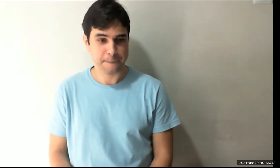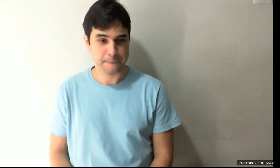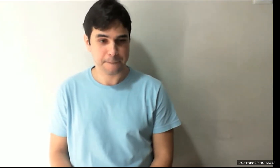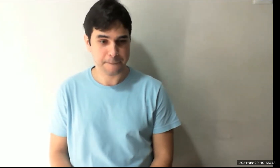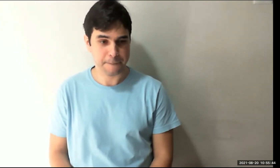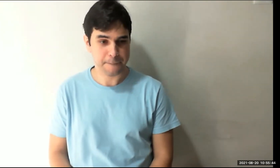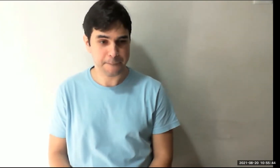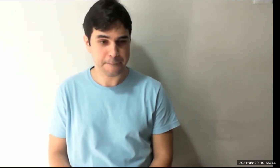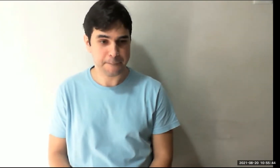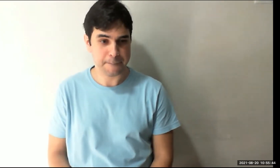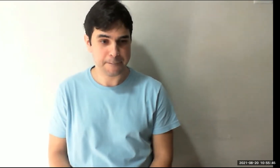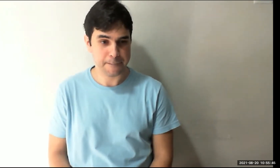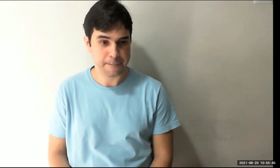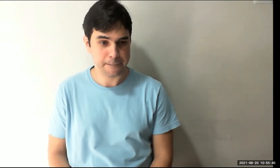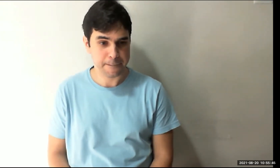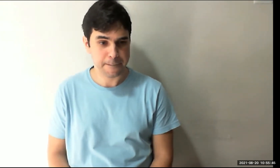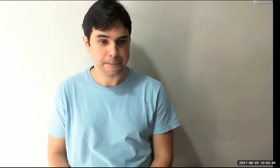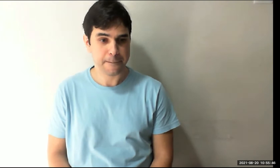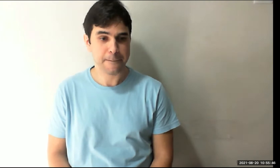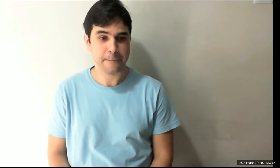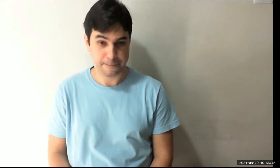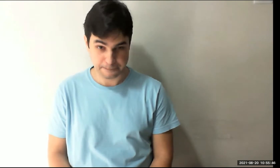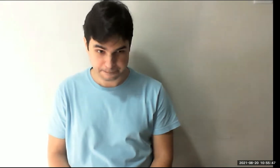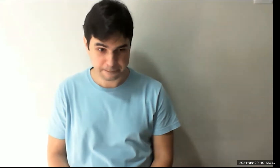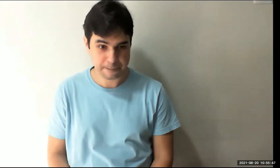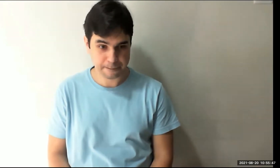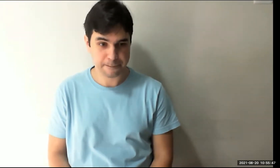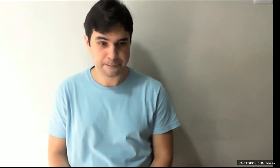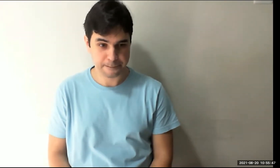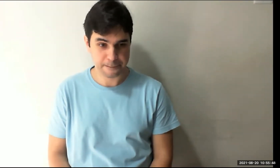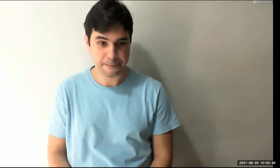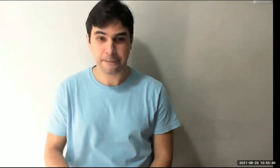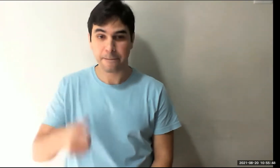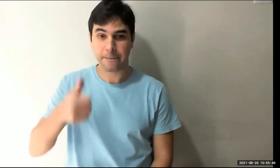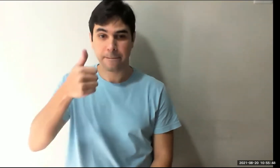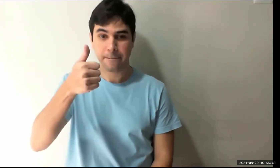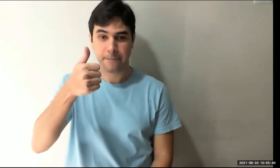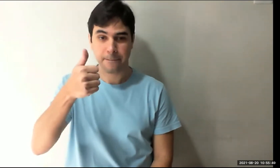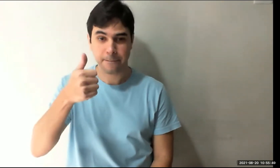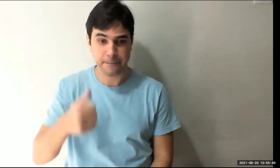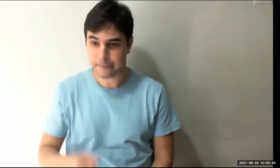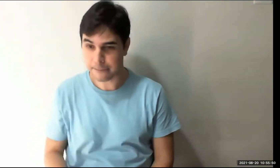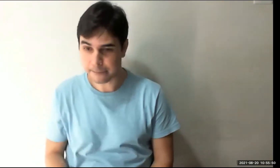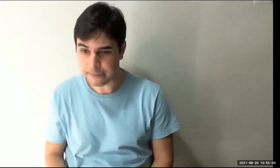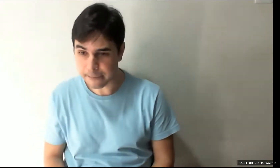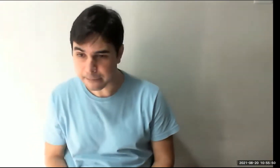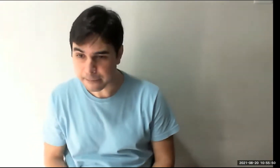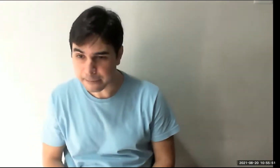comentários. Janete. Janete pergunta. Eu quero primeiro parabenizar o Eric. Gostei muito